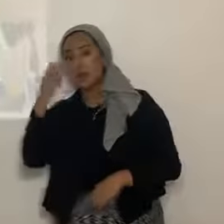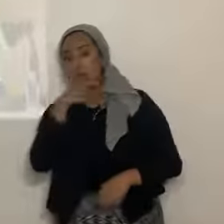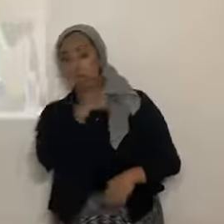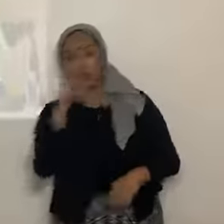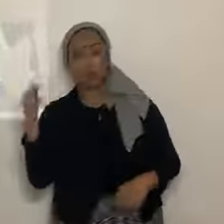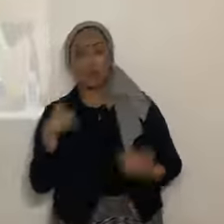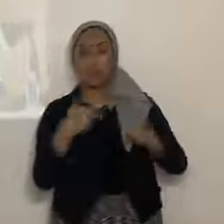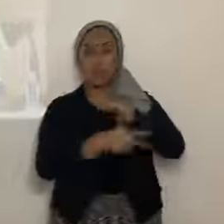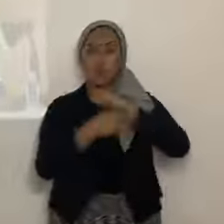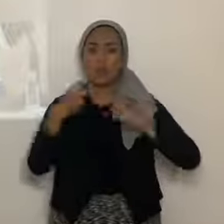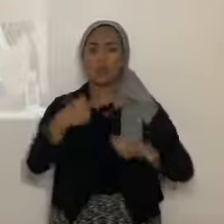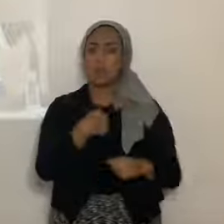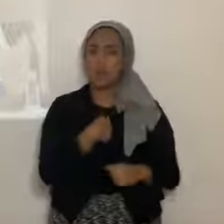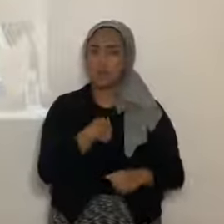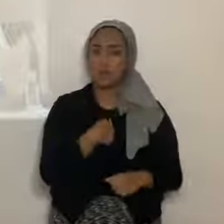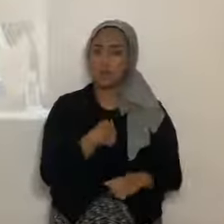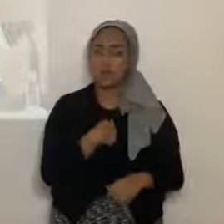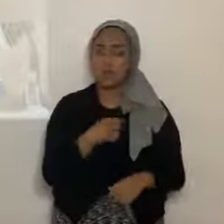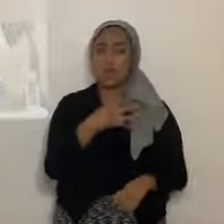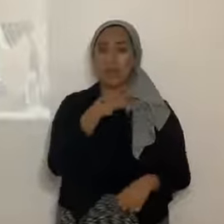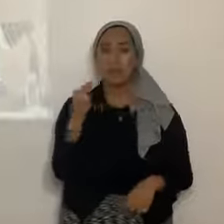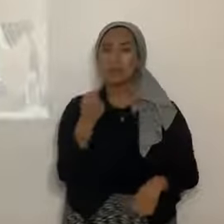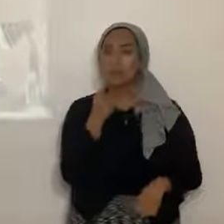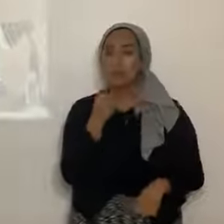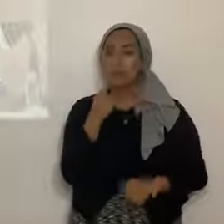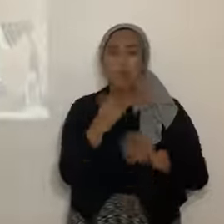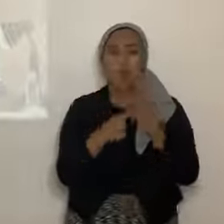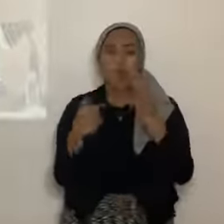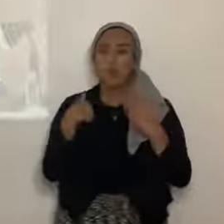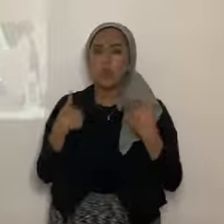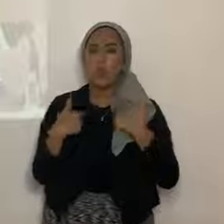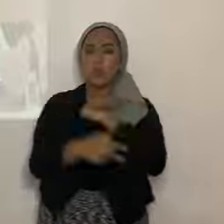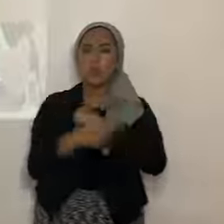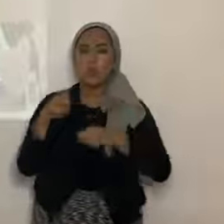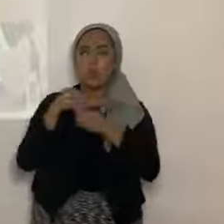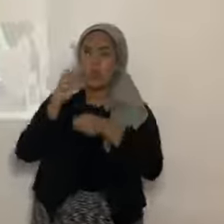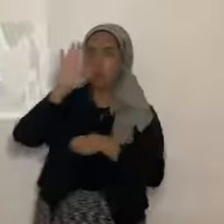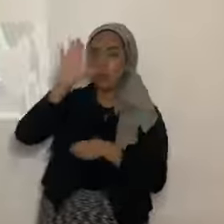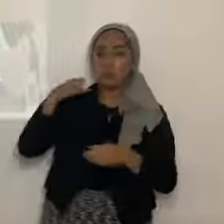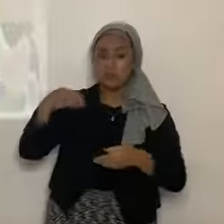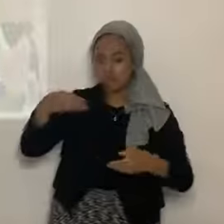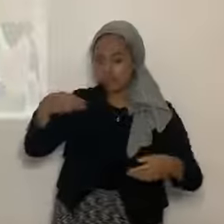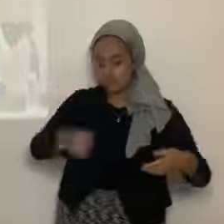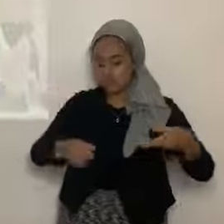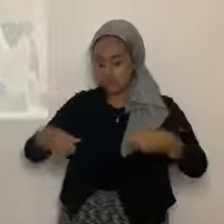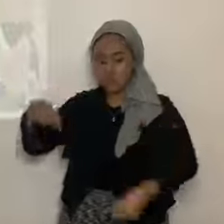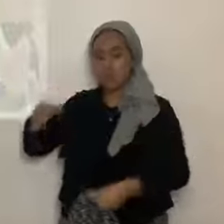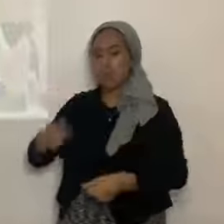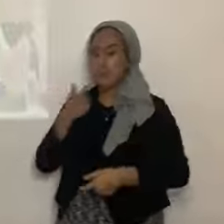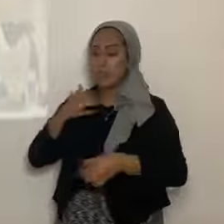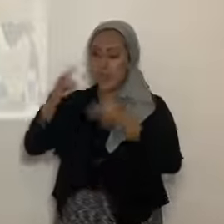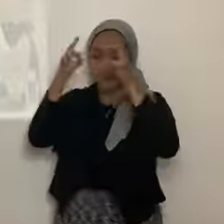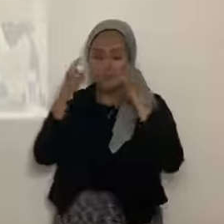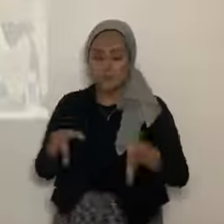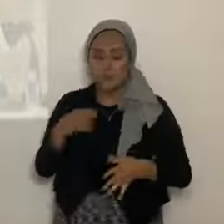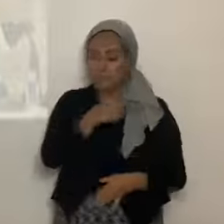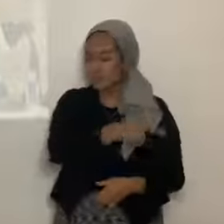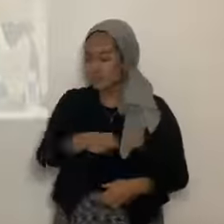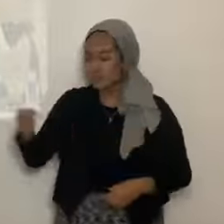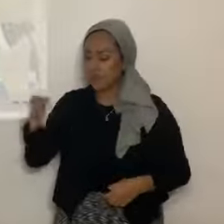robado. Y dijisteis, ¿en qué te hemos robado? En vuestros diezmos y ofrendas. Malditos sois con maldición, porque vosotros la nación